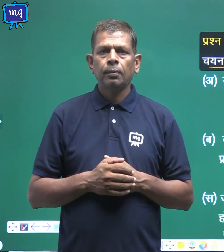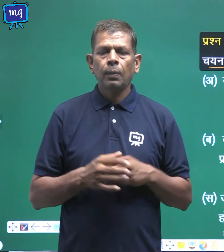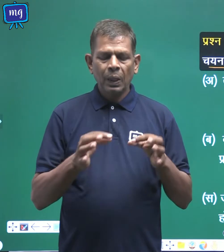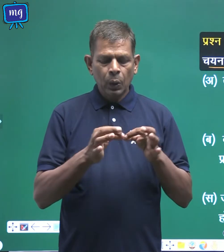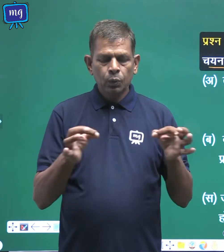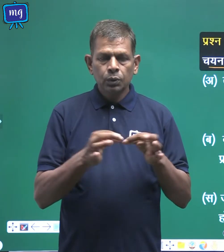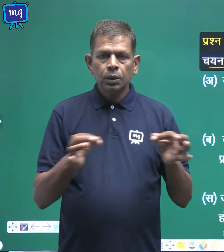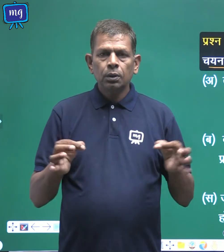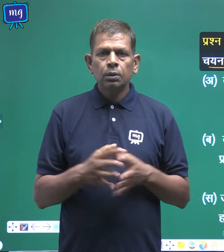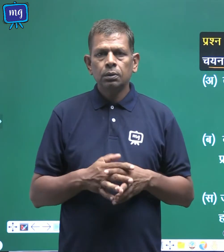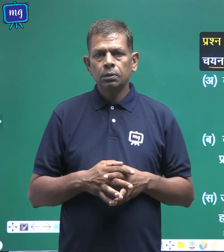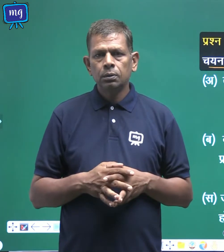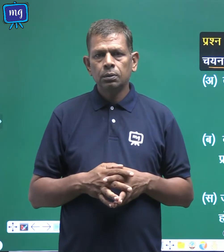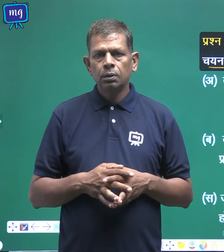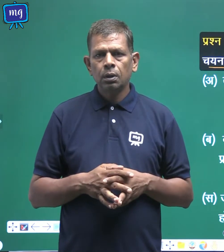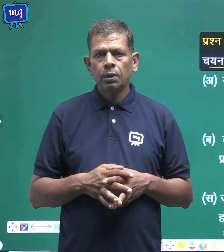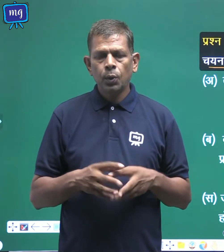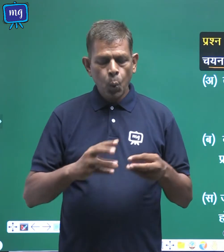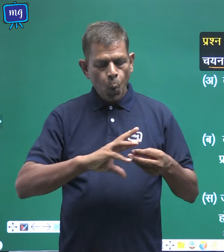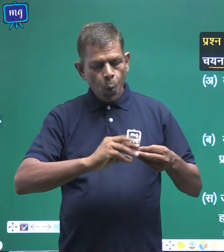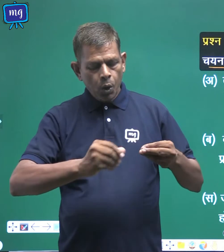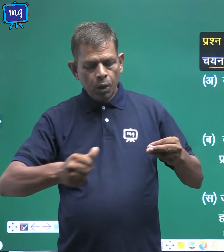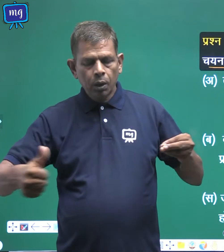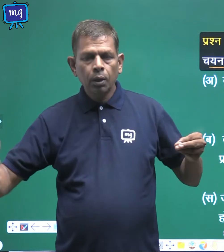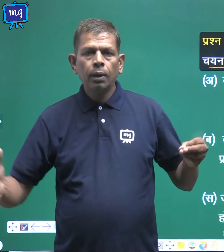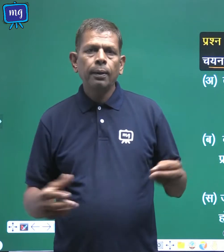तंतुओं से तागा बनता है।